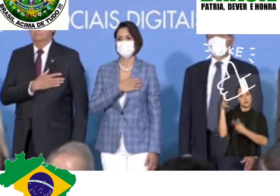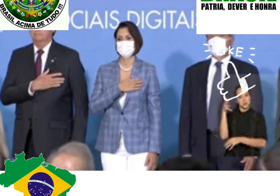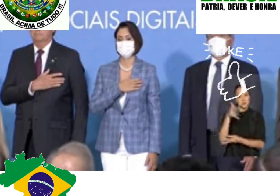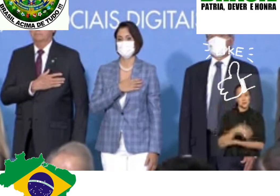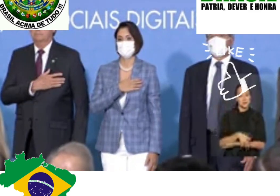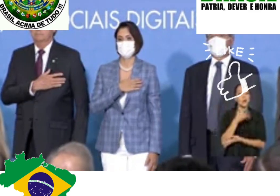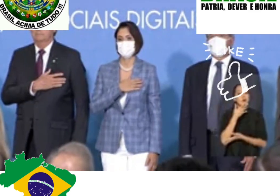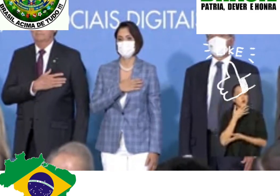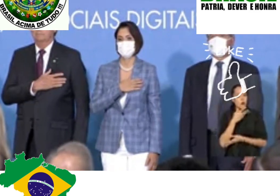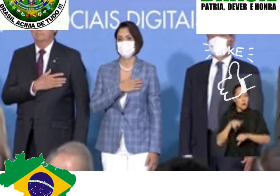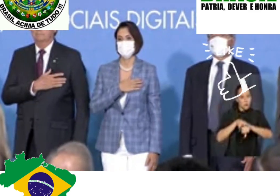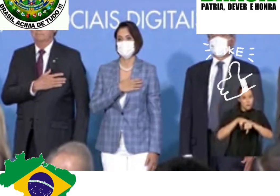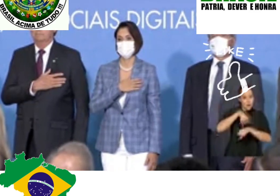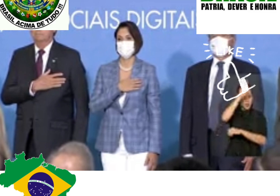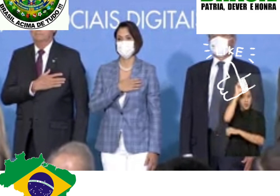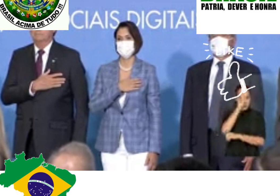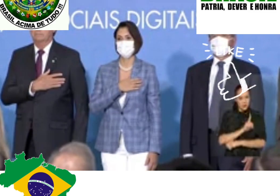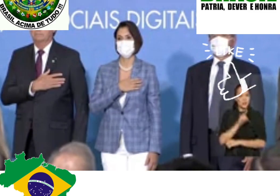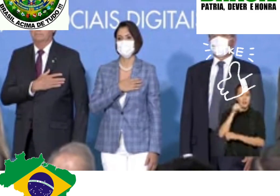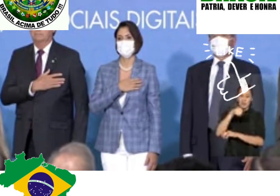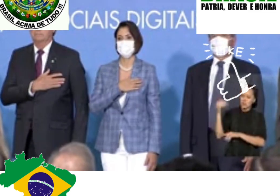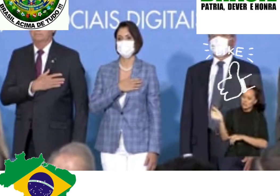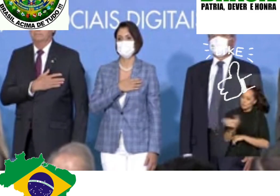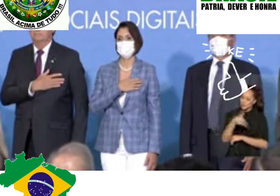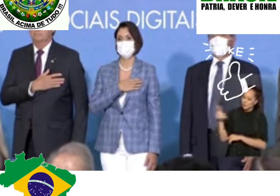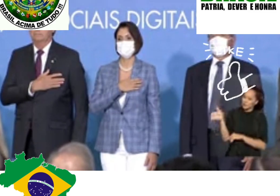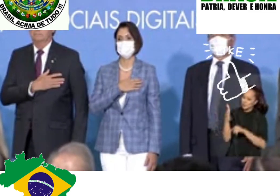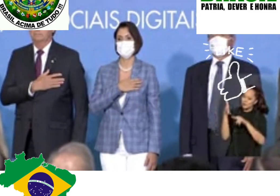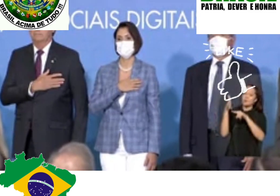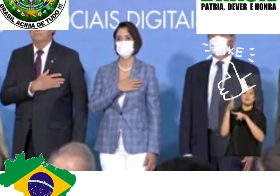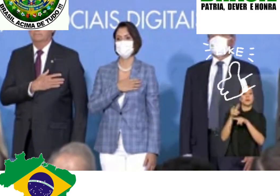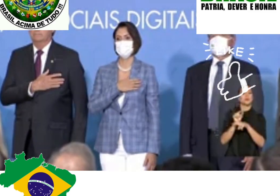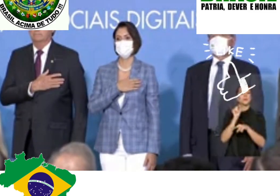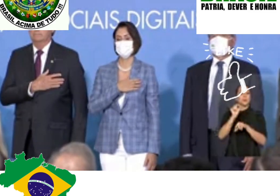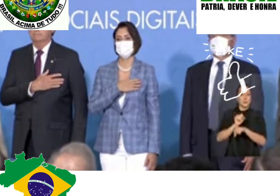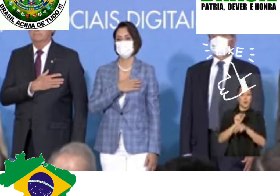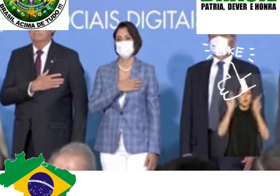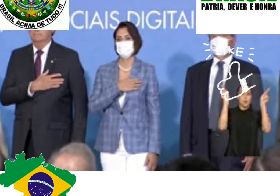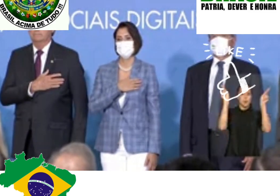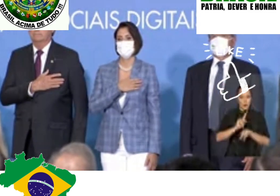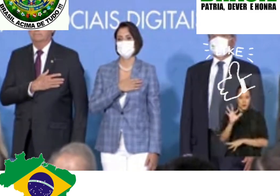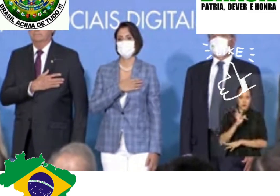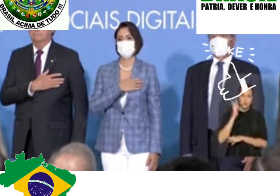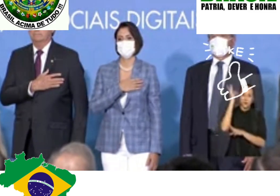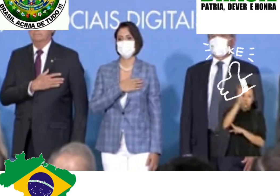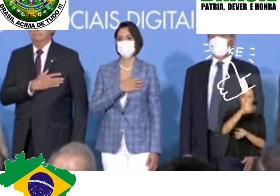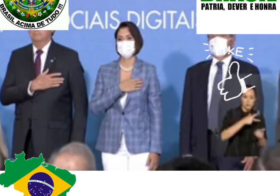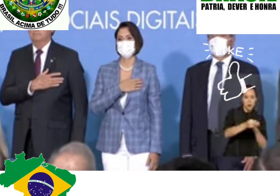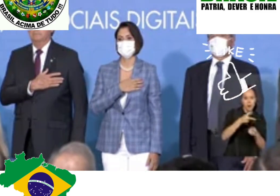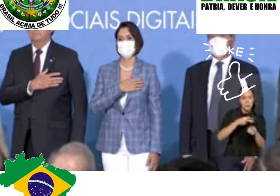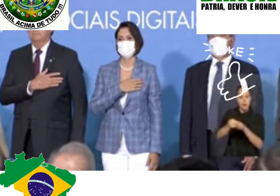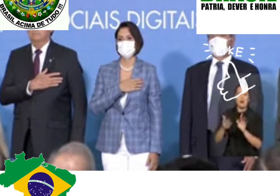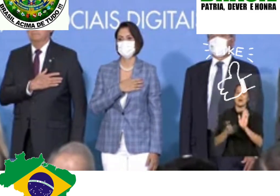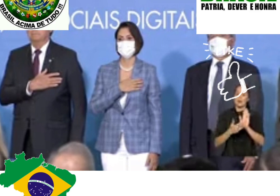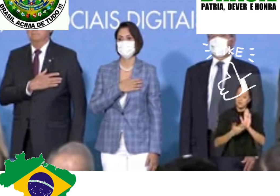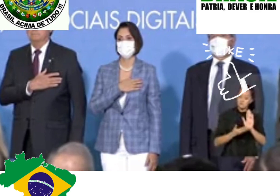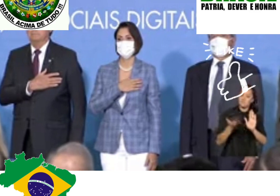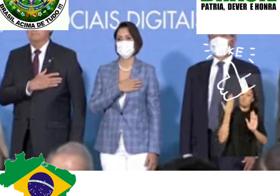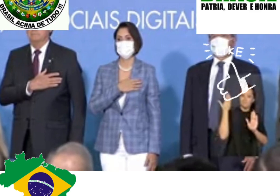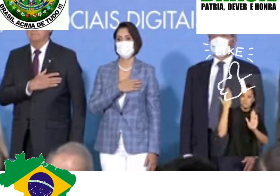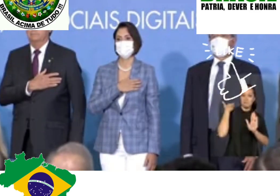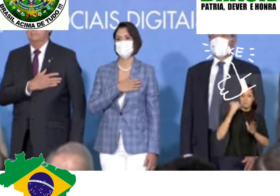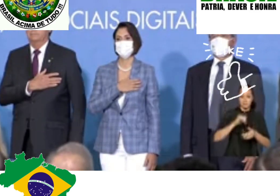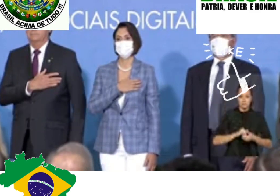estrelado, e diga o verde louro desta flor, mas no futuro e glória